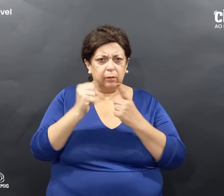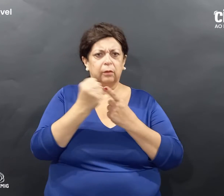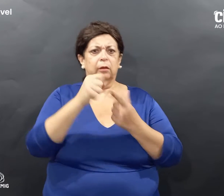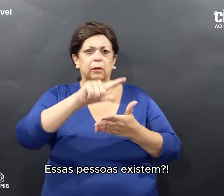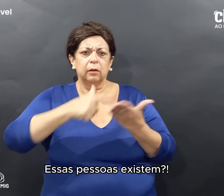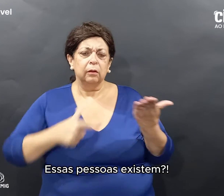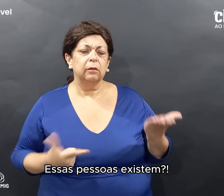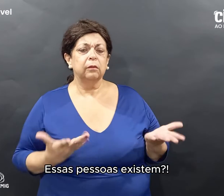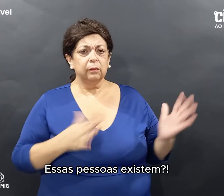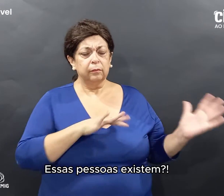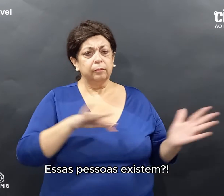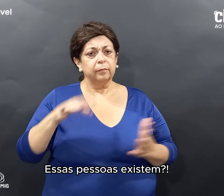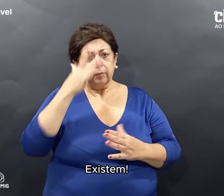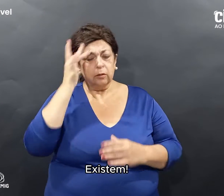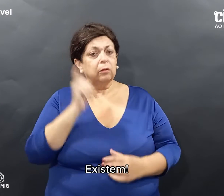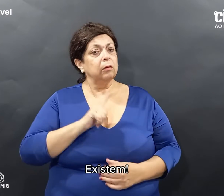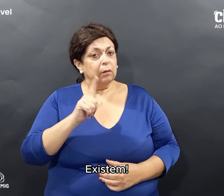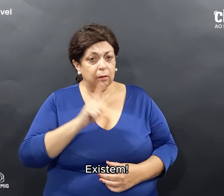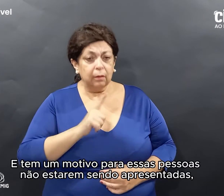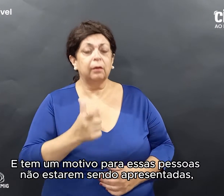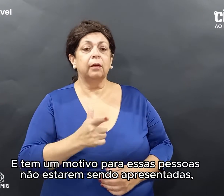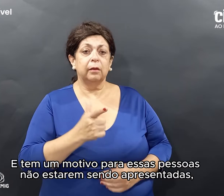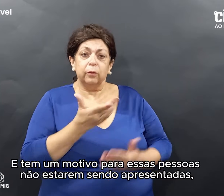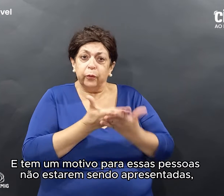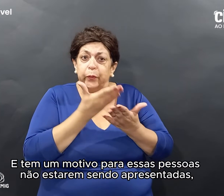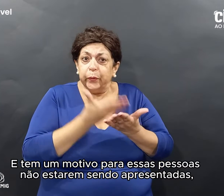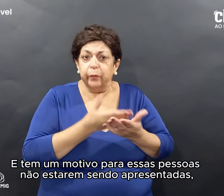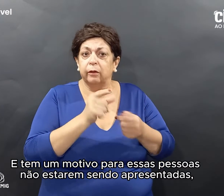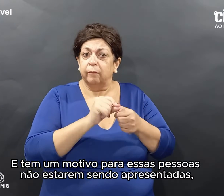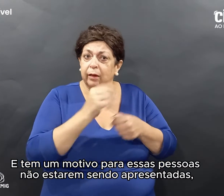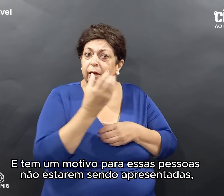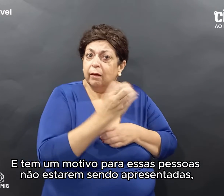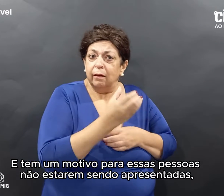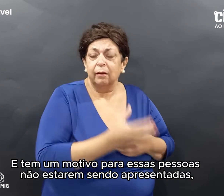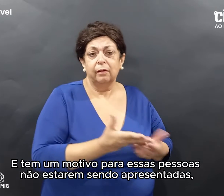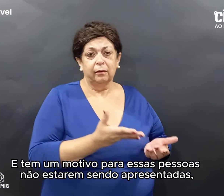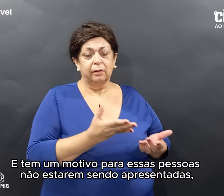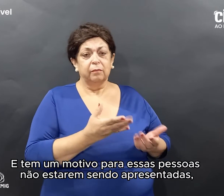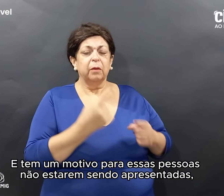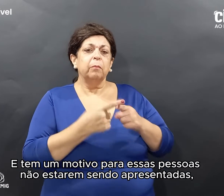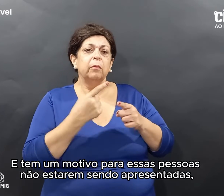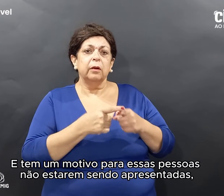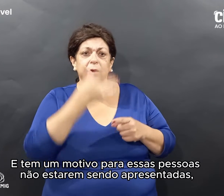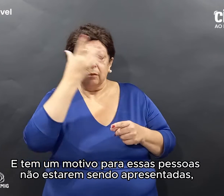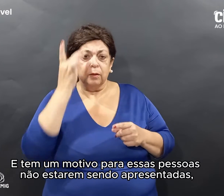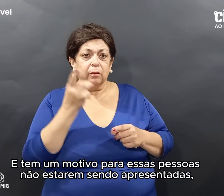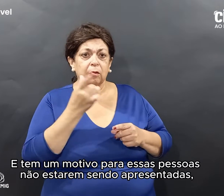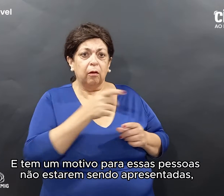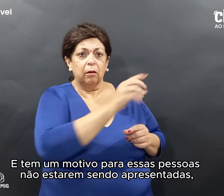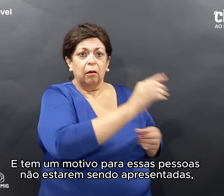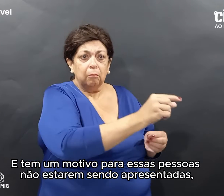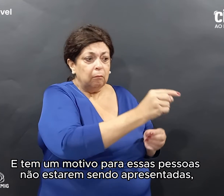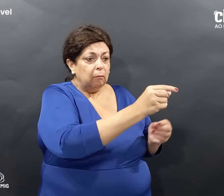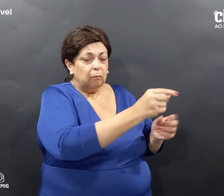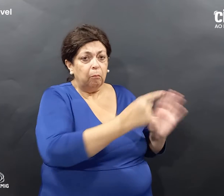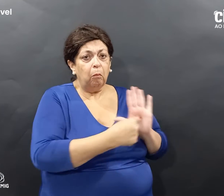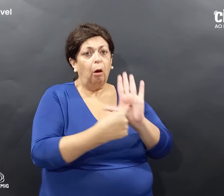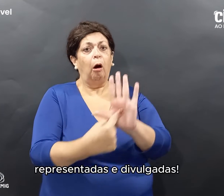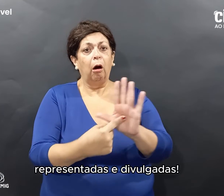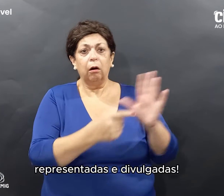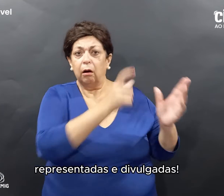literatura. Essas pessoas existem? Existem. E tem um motivo para essas pessoas não estarem sendo